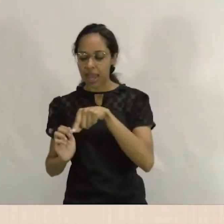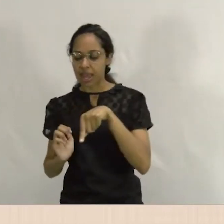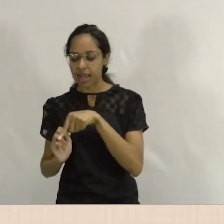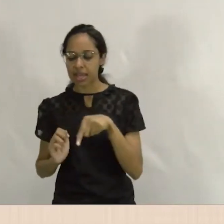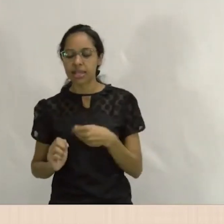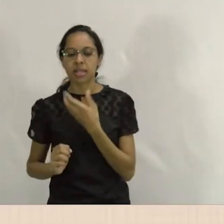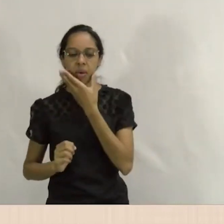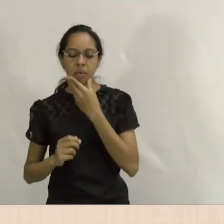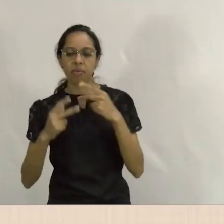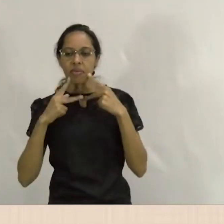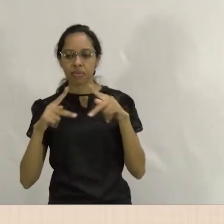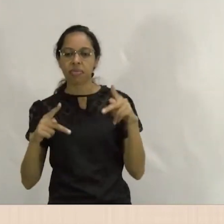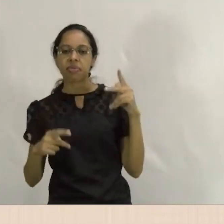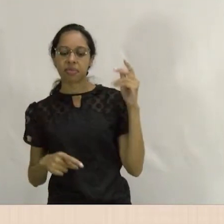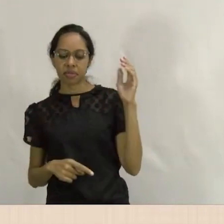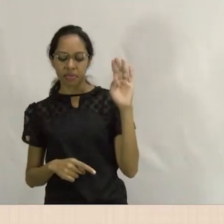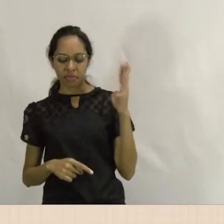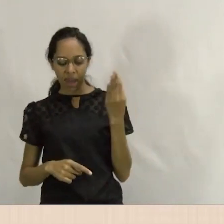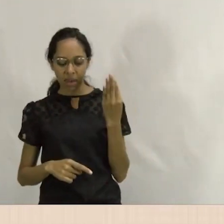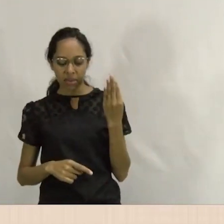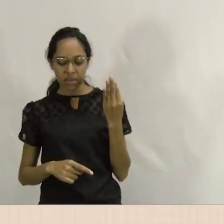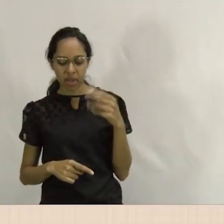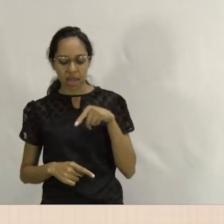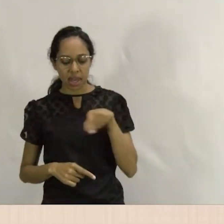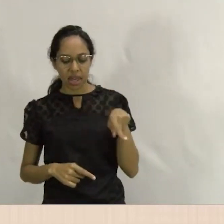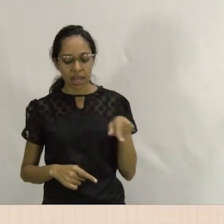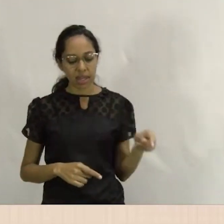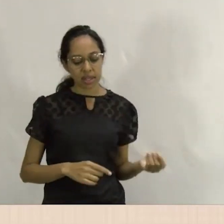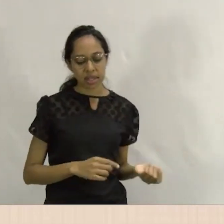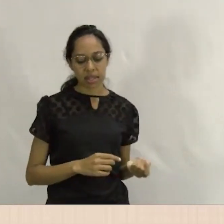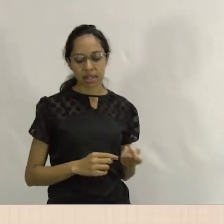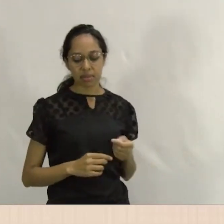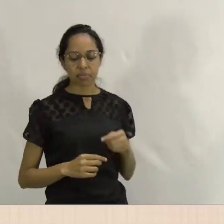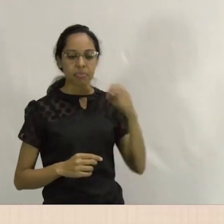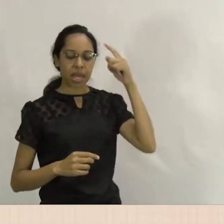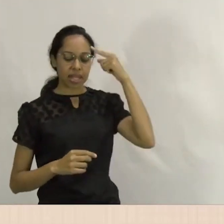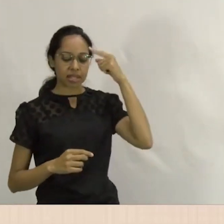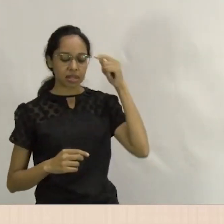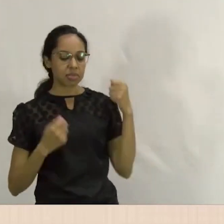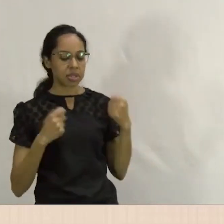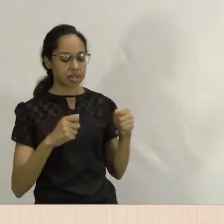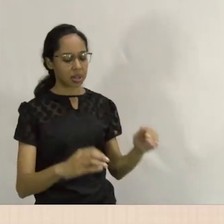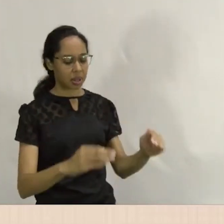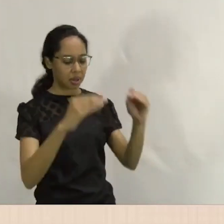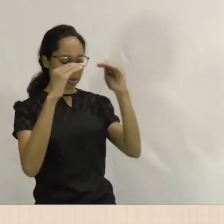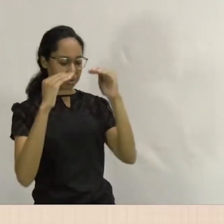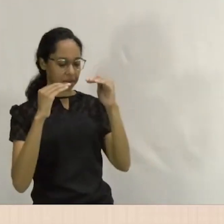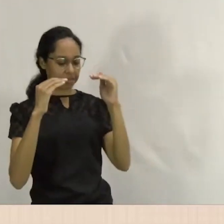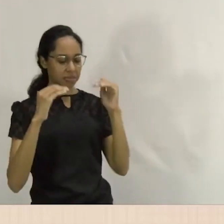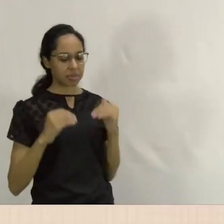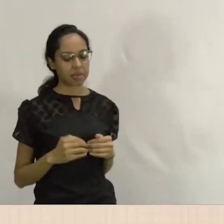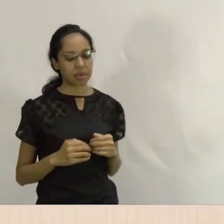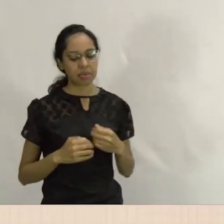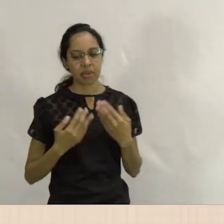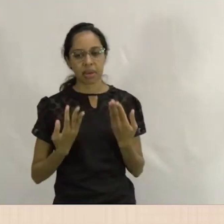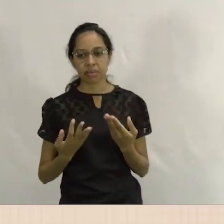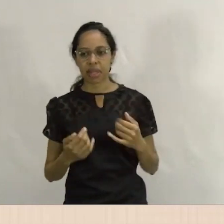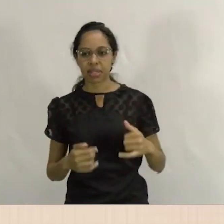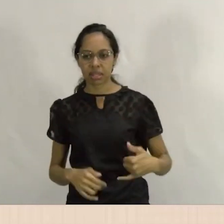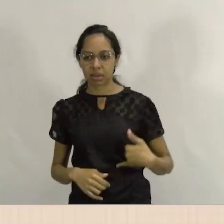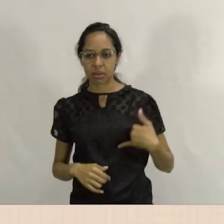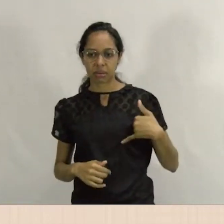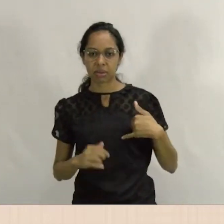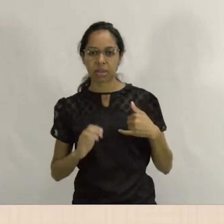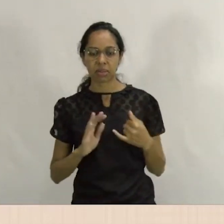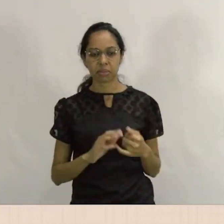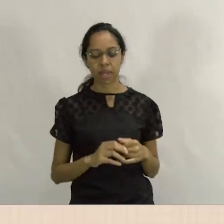para falar as coisas para o seu próprio ganho, seja para ganhar popularidade, seja para